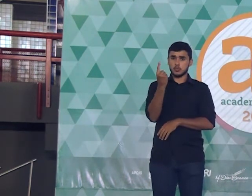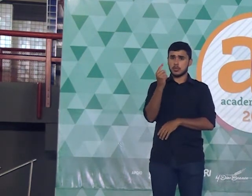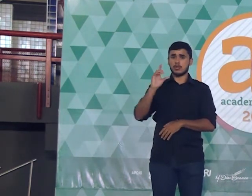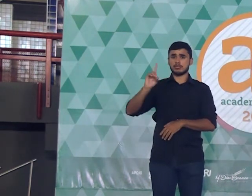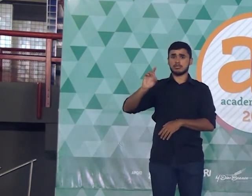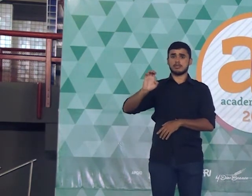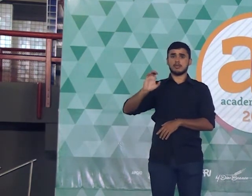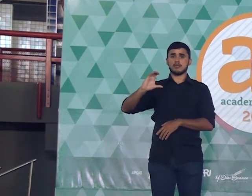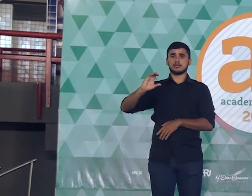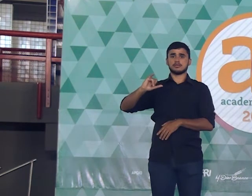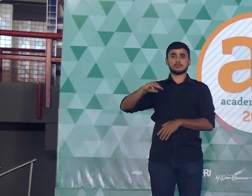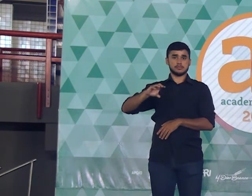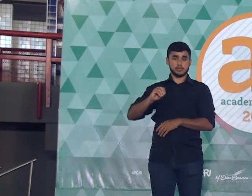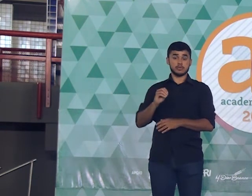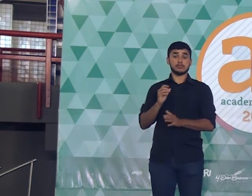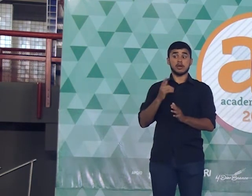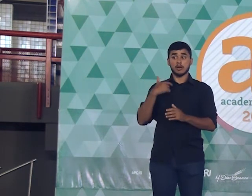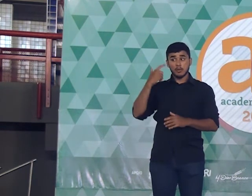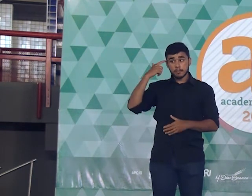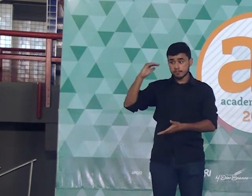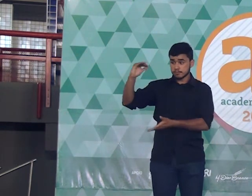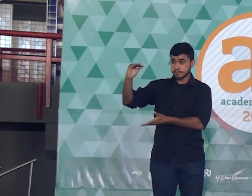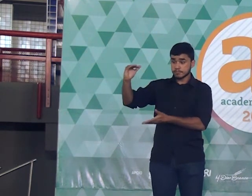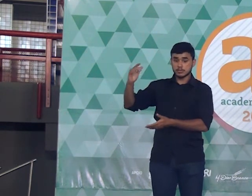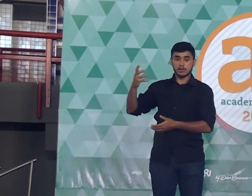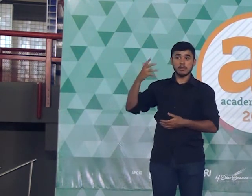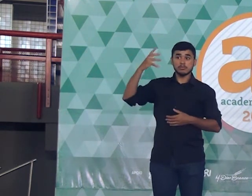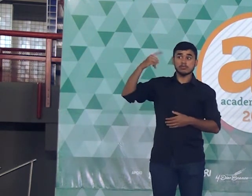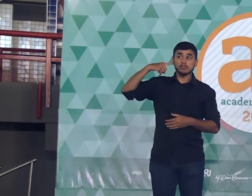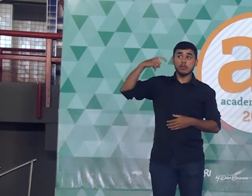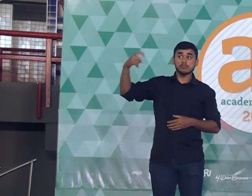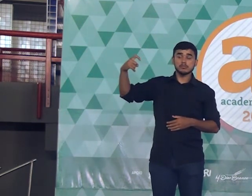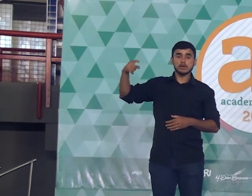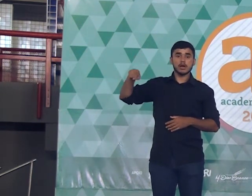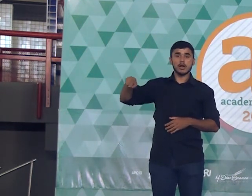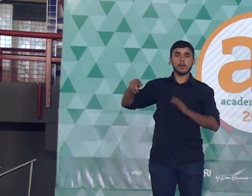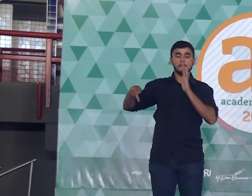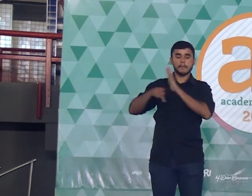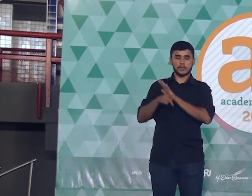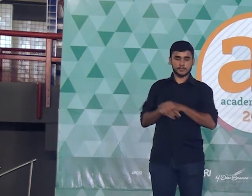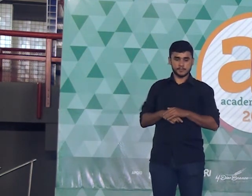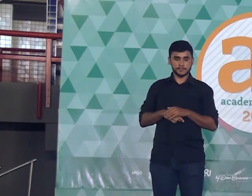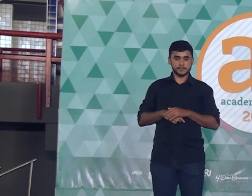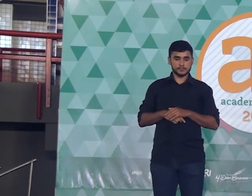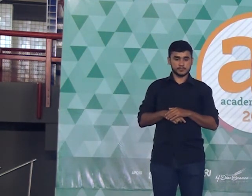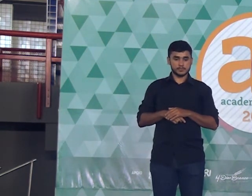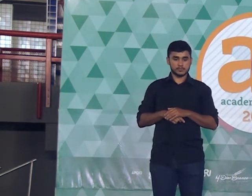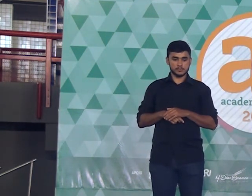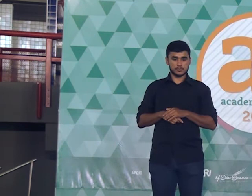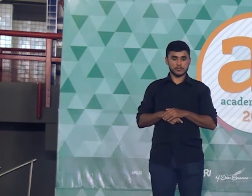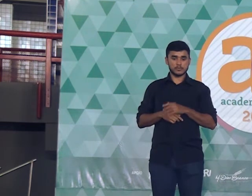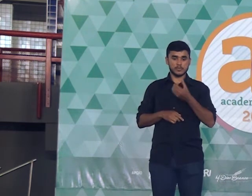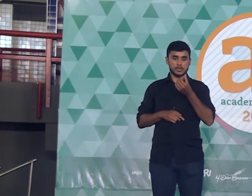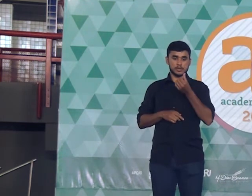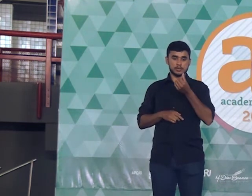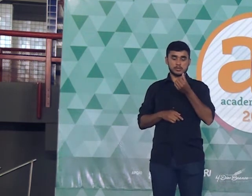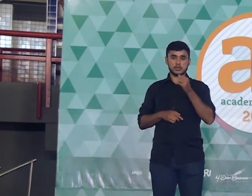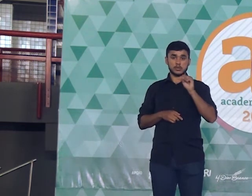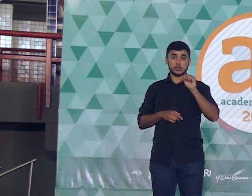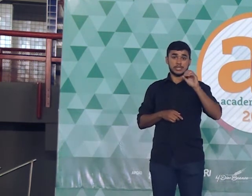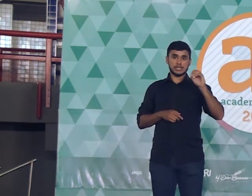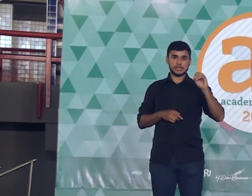o som direto do alto-falante e o som dos cabos numa distância maior, no caso da questão de 680